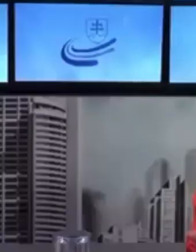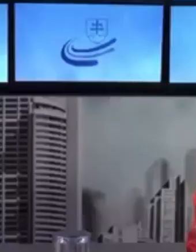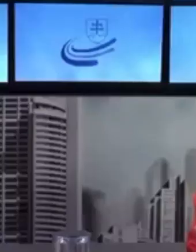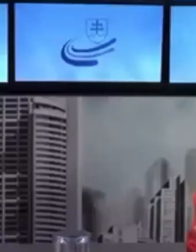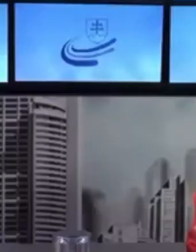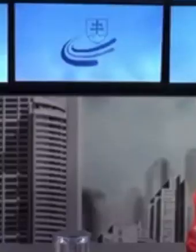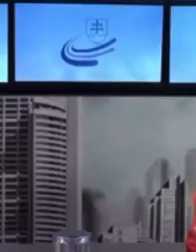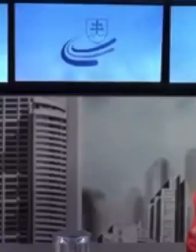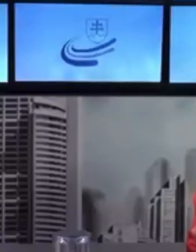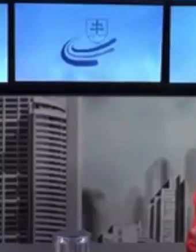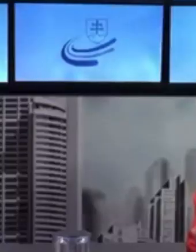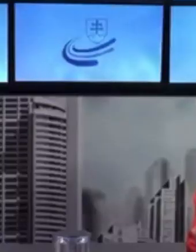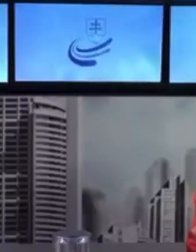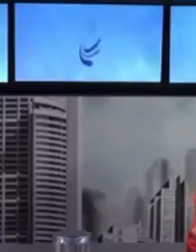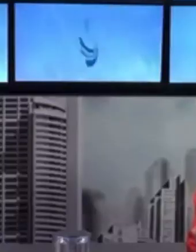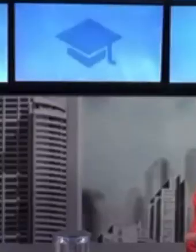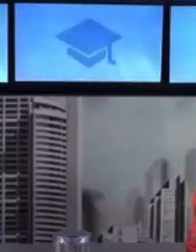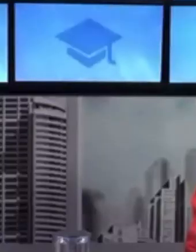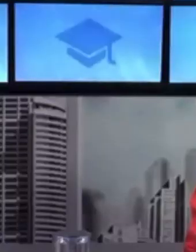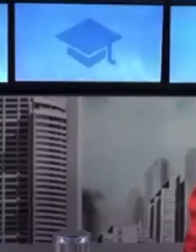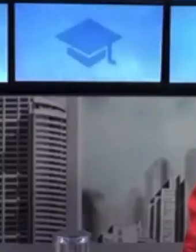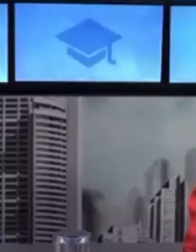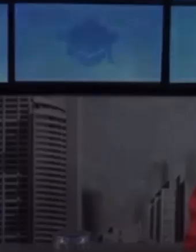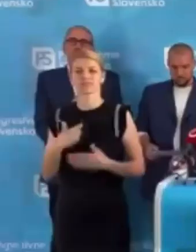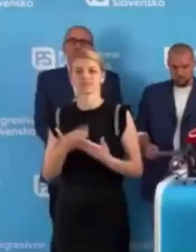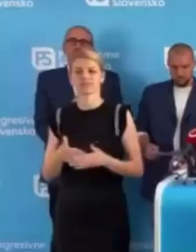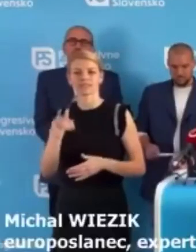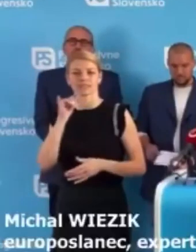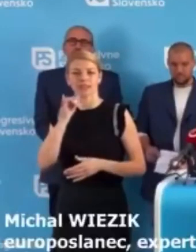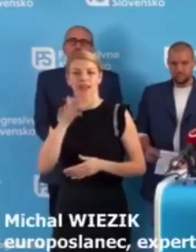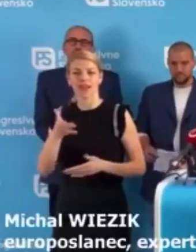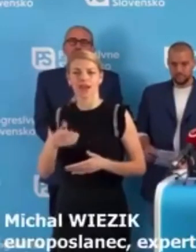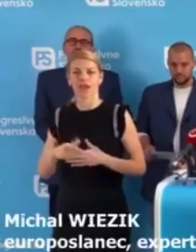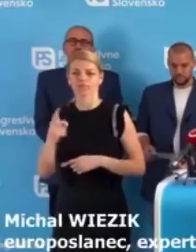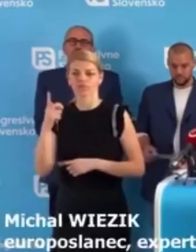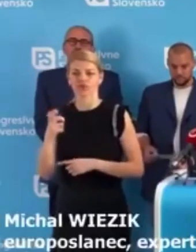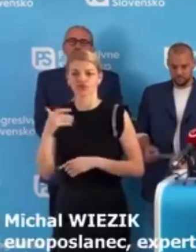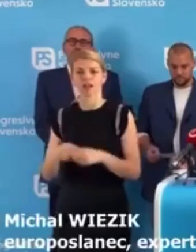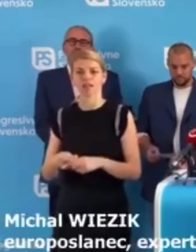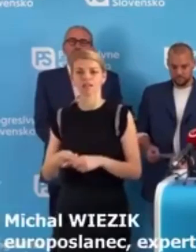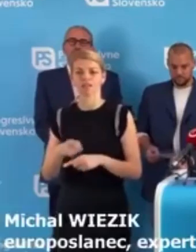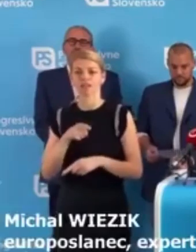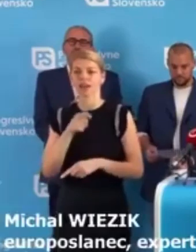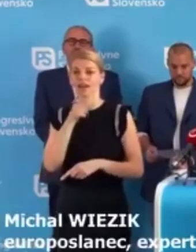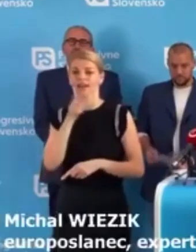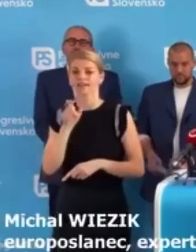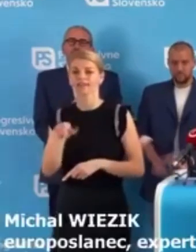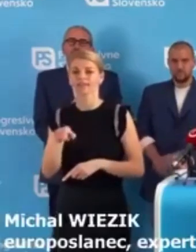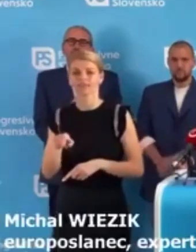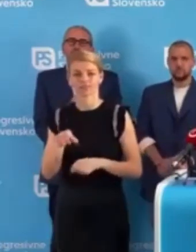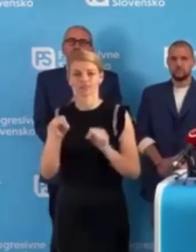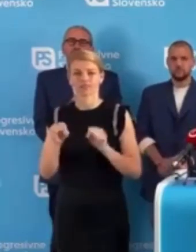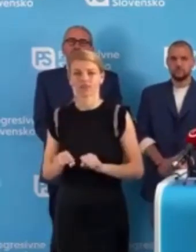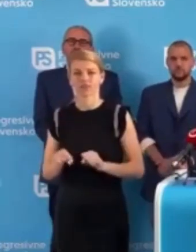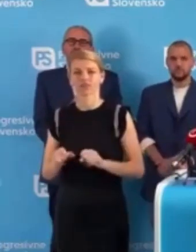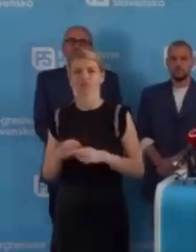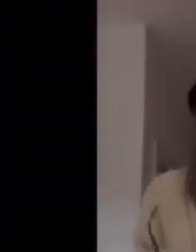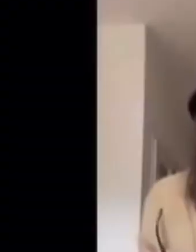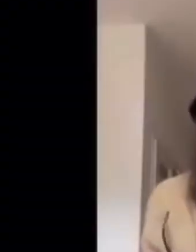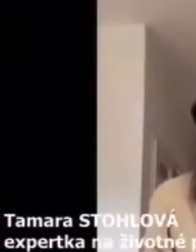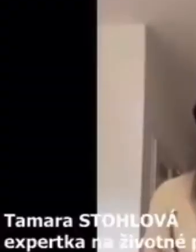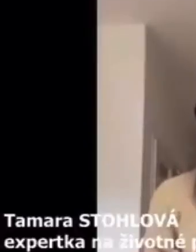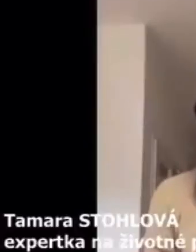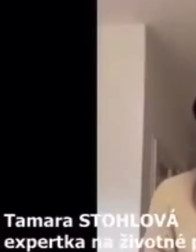transformácia, kde celá spoločnosť sa musí zmeniť. Čelíme klimatickej kríze, kríza sa rozbieha a